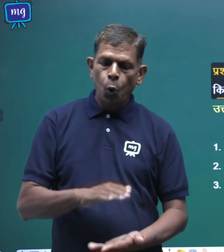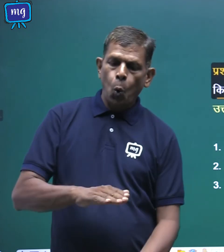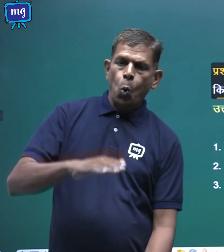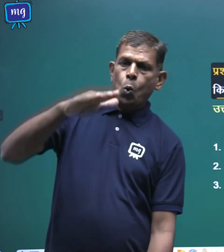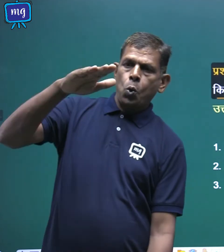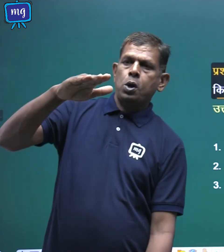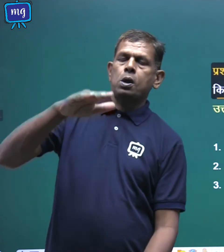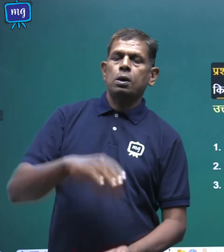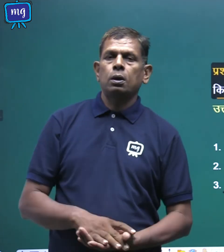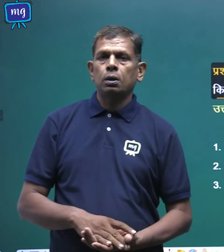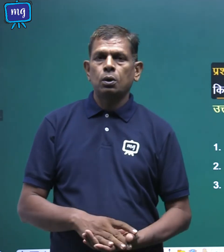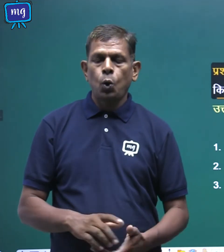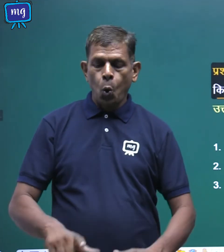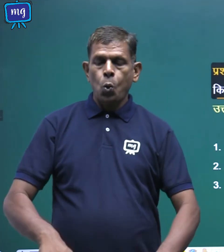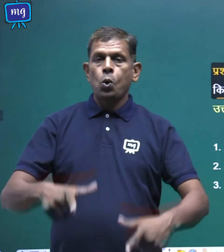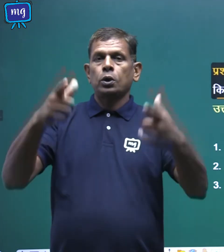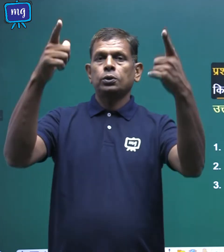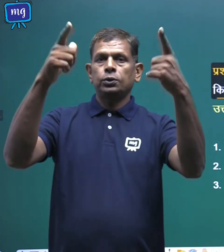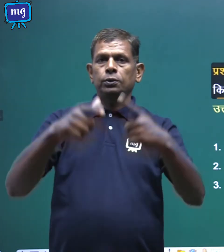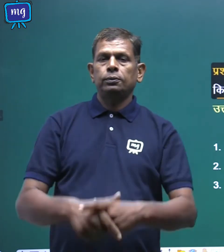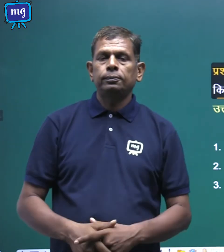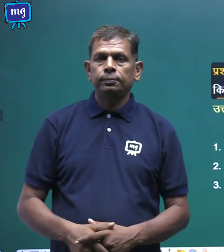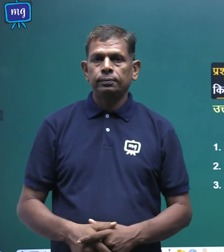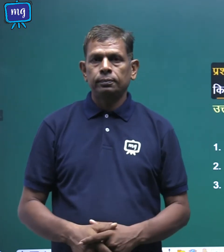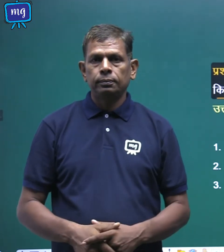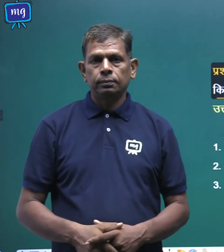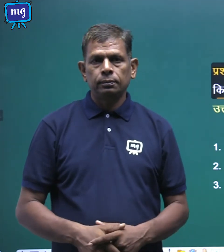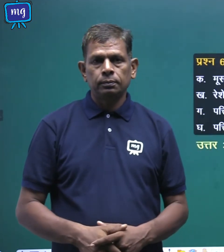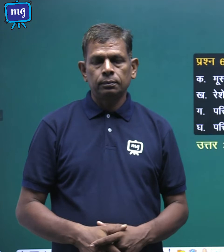झाड़ी, वृक्ष।